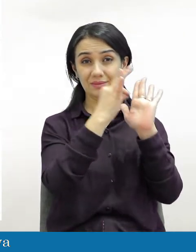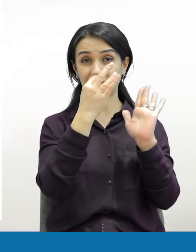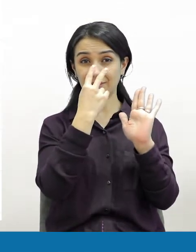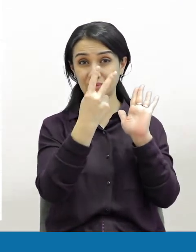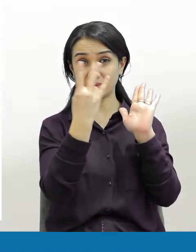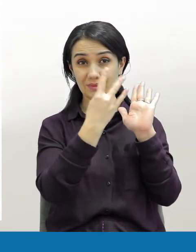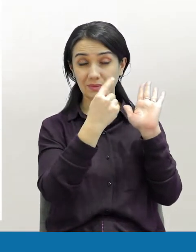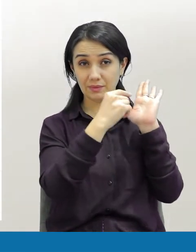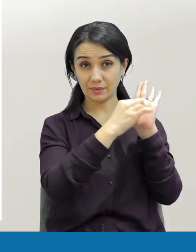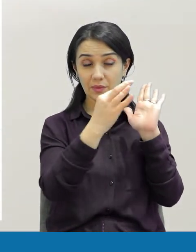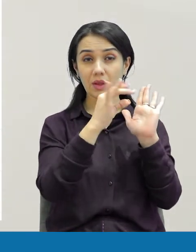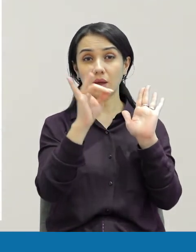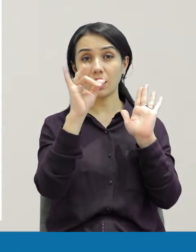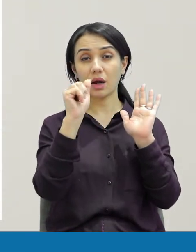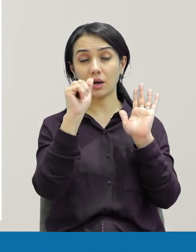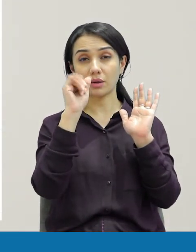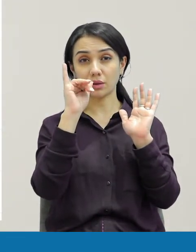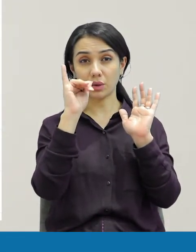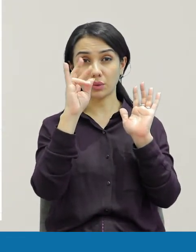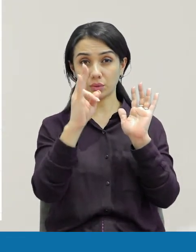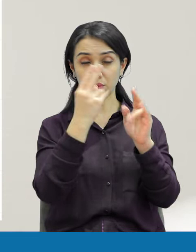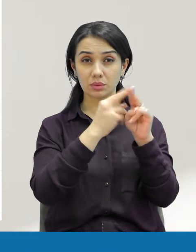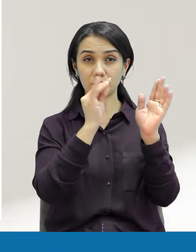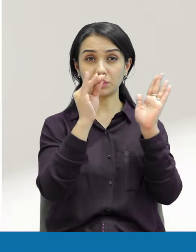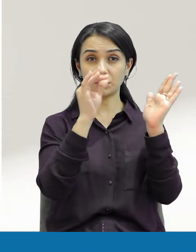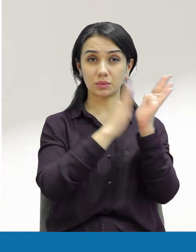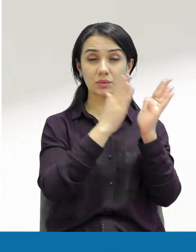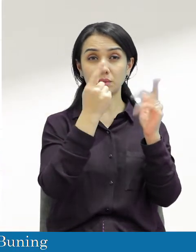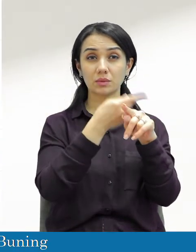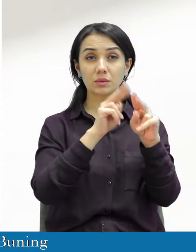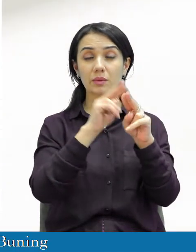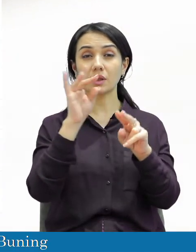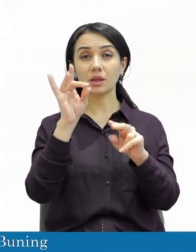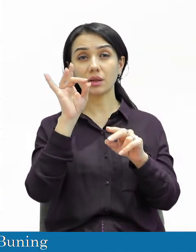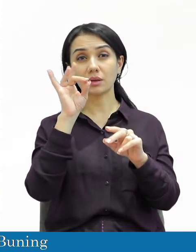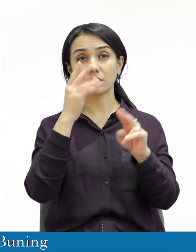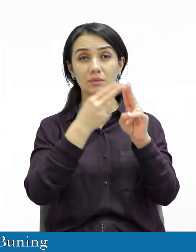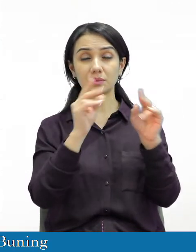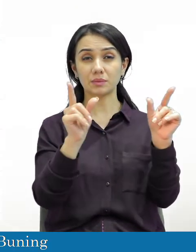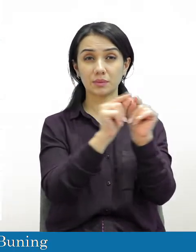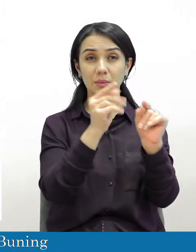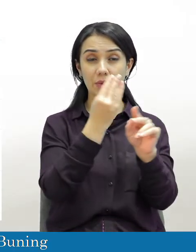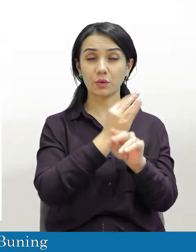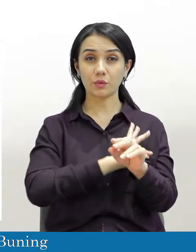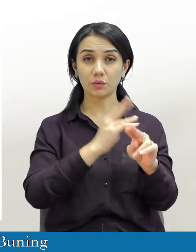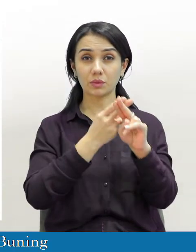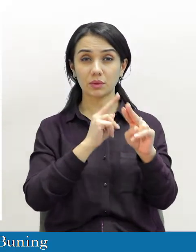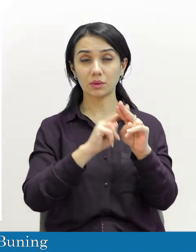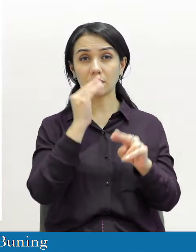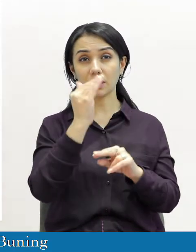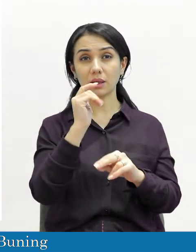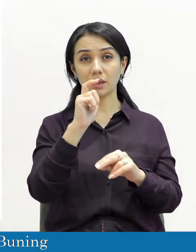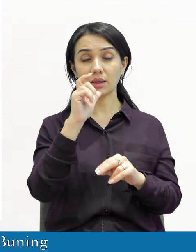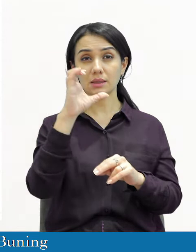va ustiga bosib, Run'ni bosadigan bo'lsam, API key'ni set qilgin deydi. Ya'ni Remove BG'dan foydalanishimiz uchun biz API